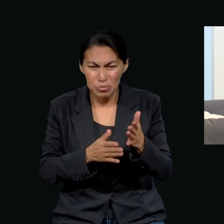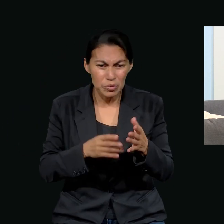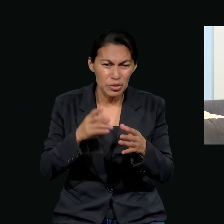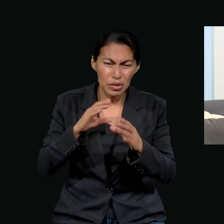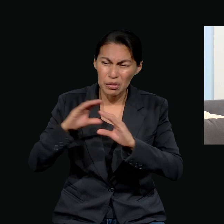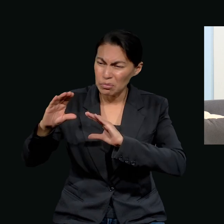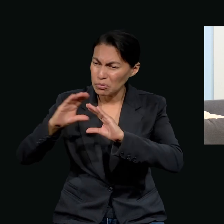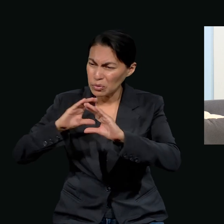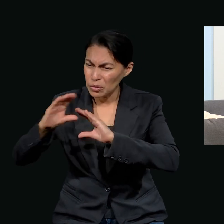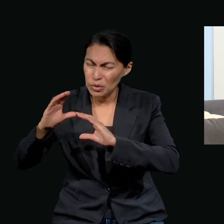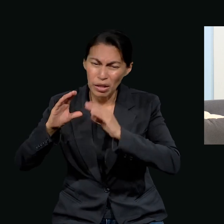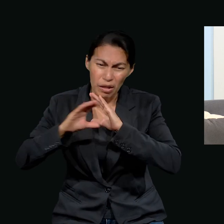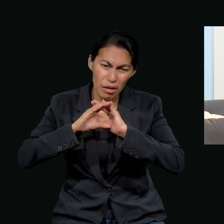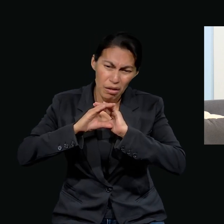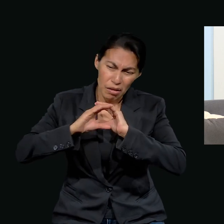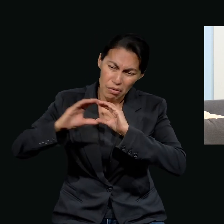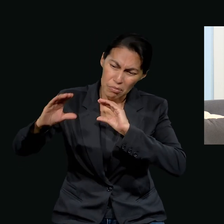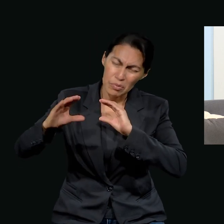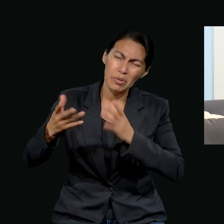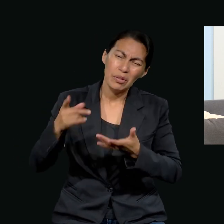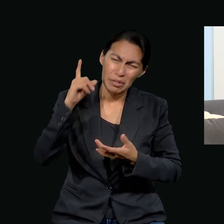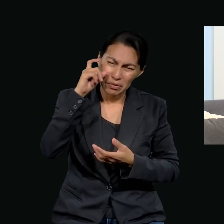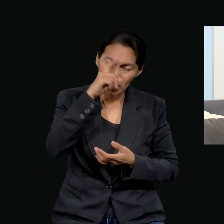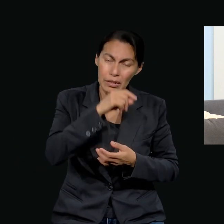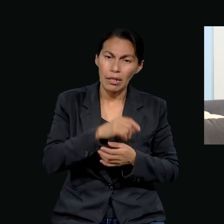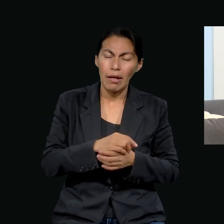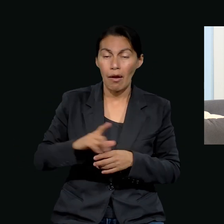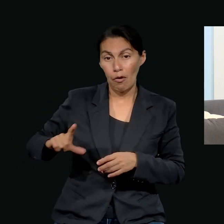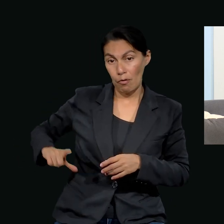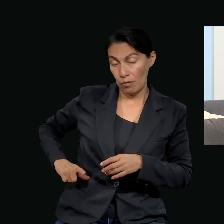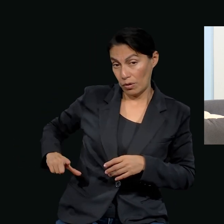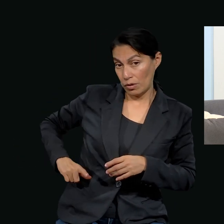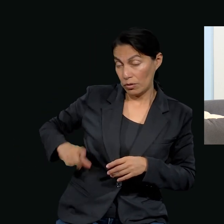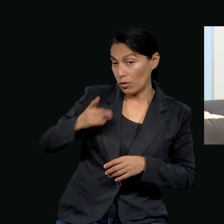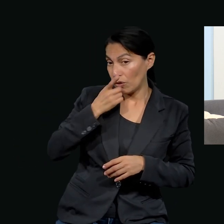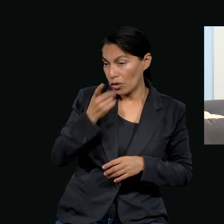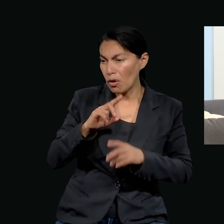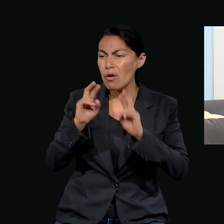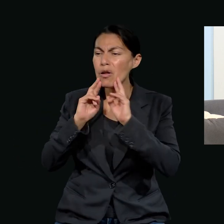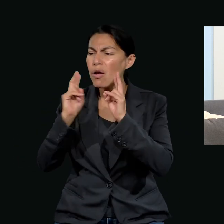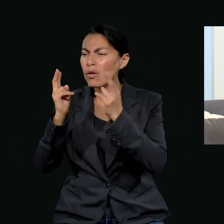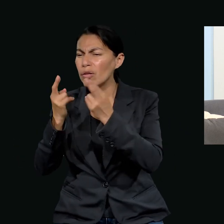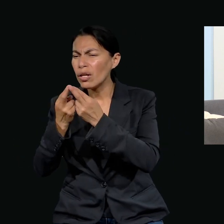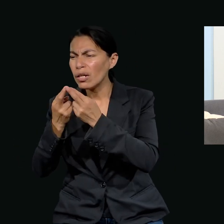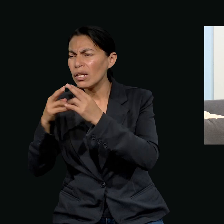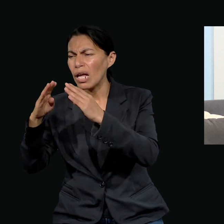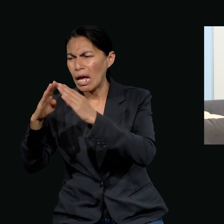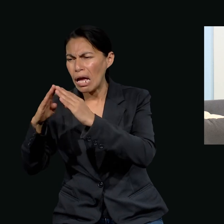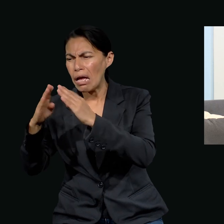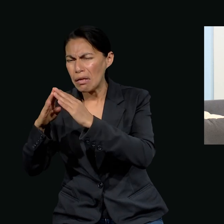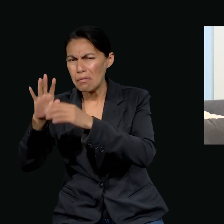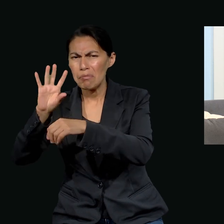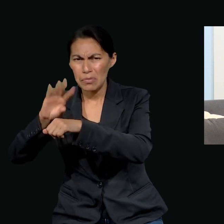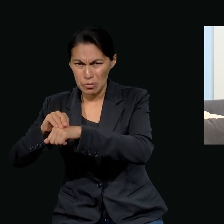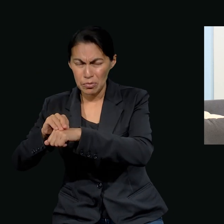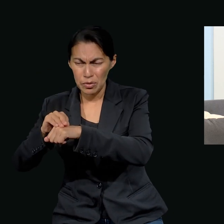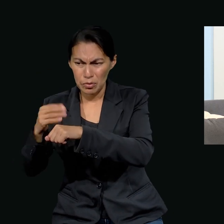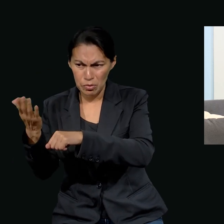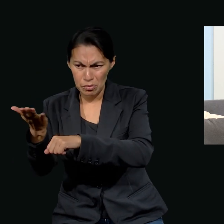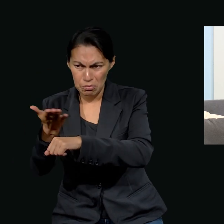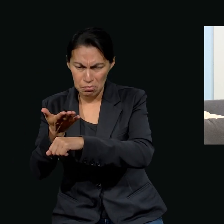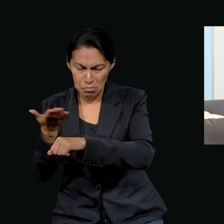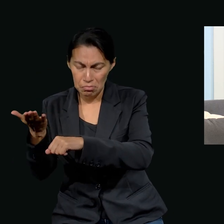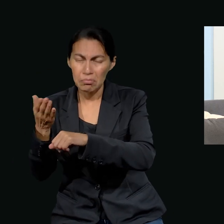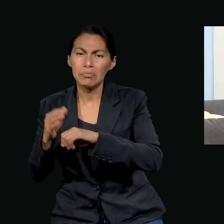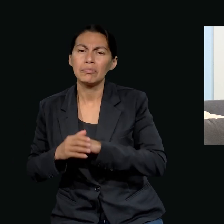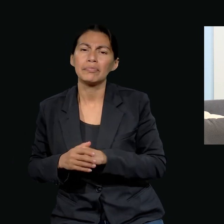Iglesia llegó a acuerdo con el gobierno que iban a permitir reuniones en las casas por las dificultades con el transporte, con toda la serie de situaciones, que todo eso es